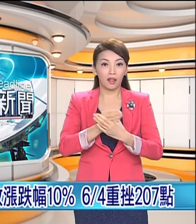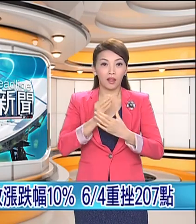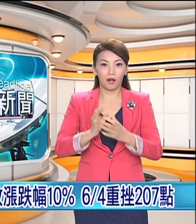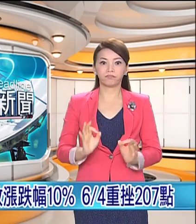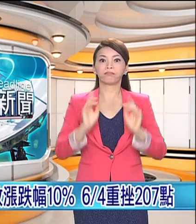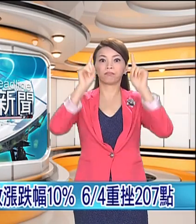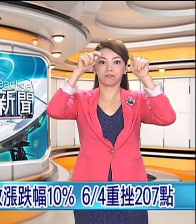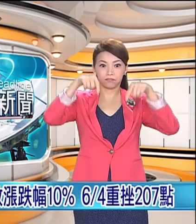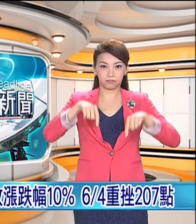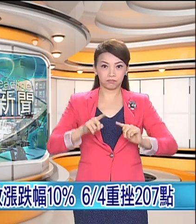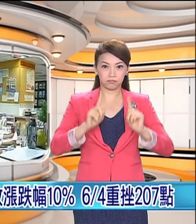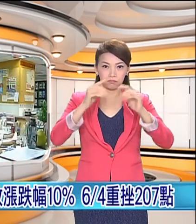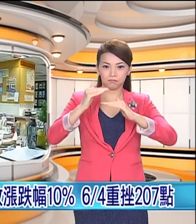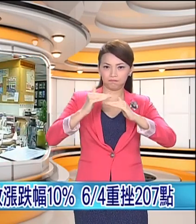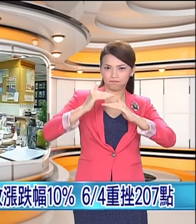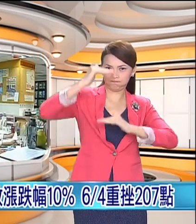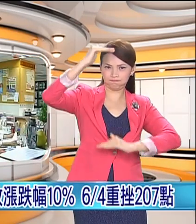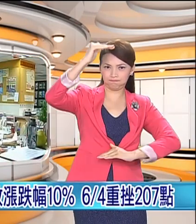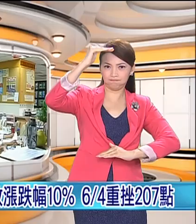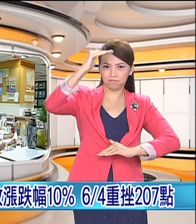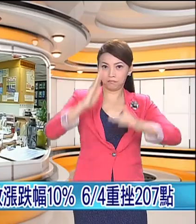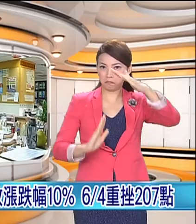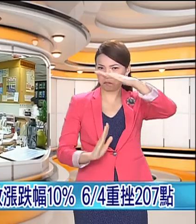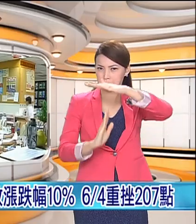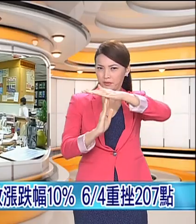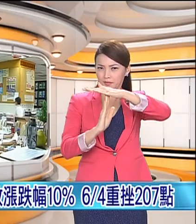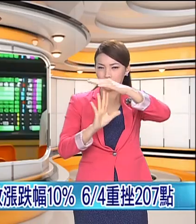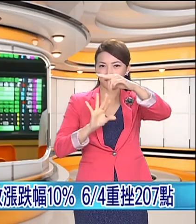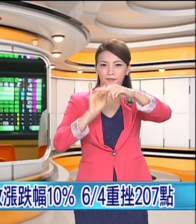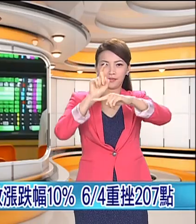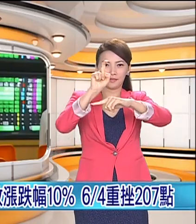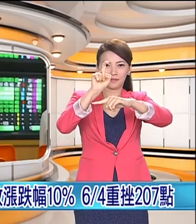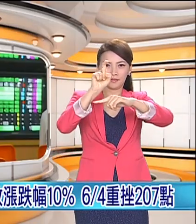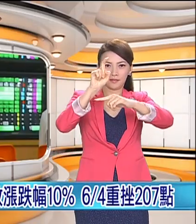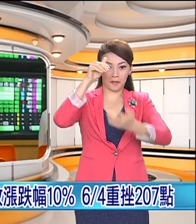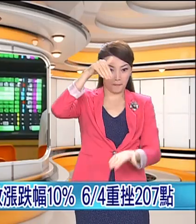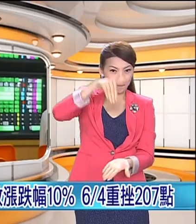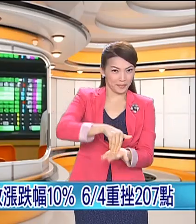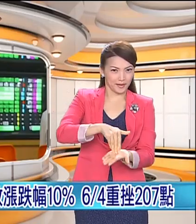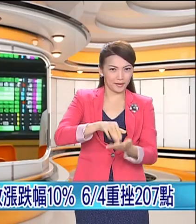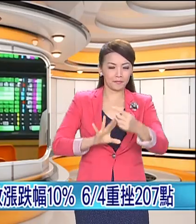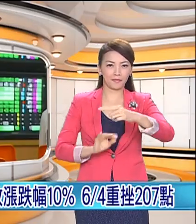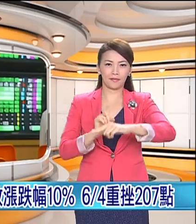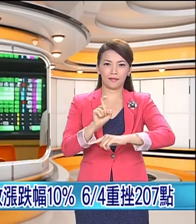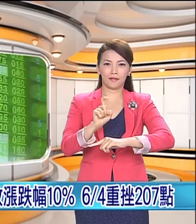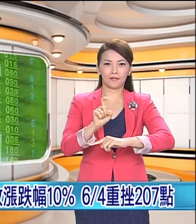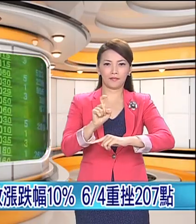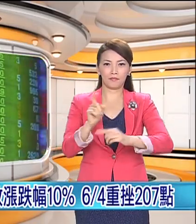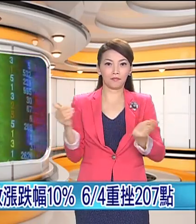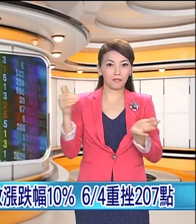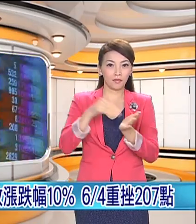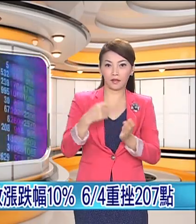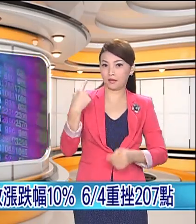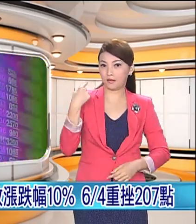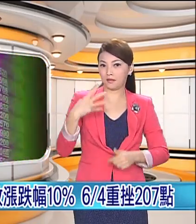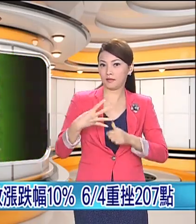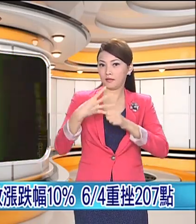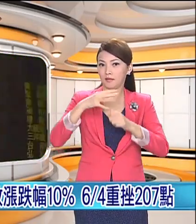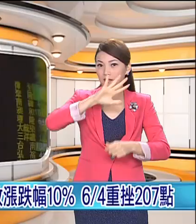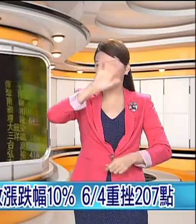股开放涨跌幅到 10%， 昨天是第四个交易日，没想到出